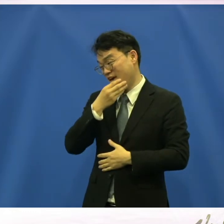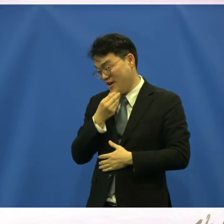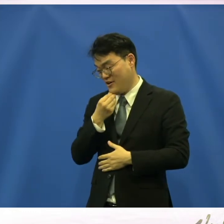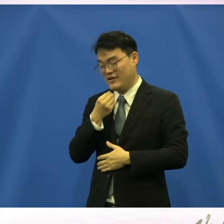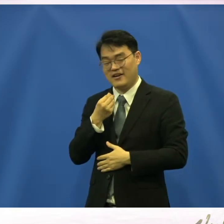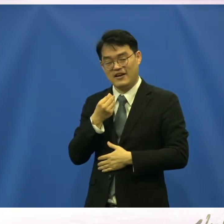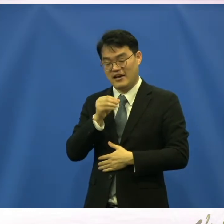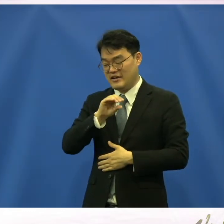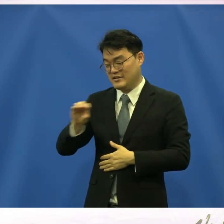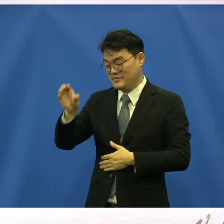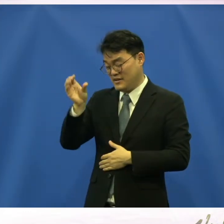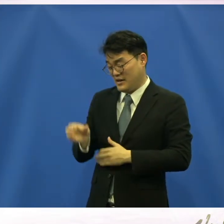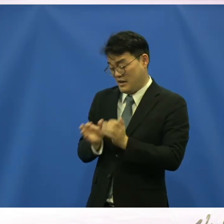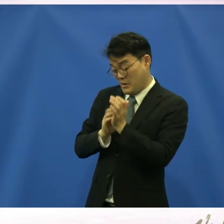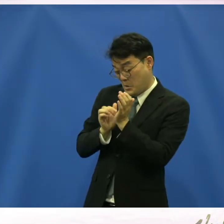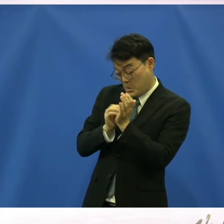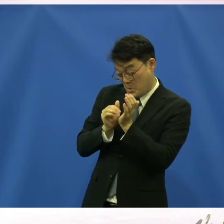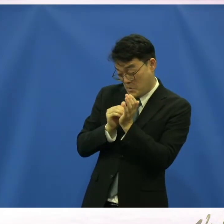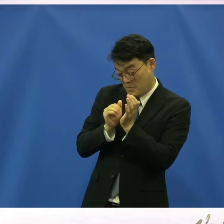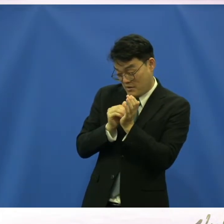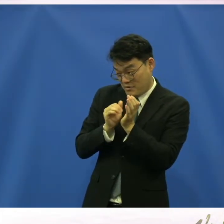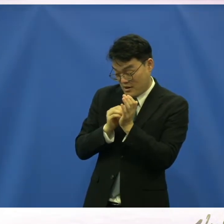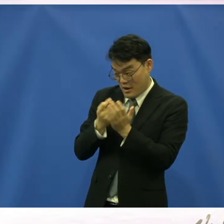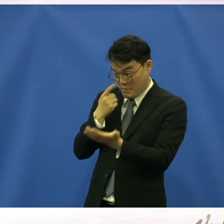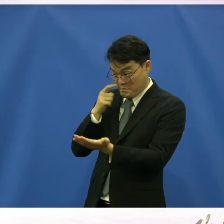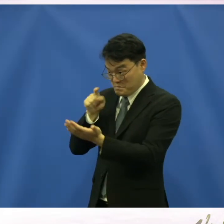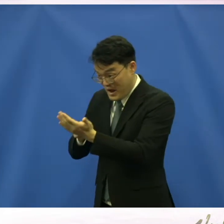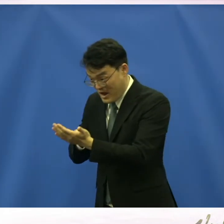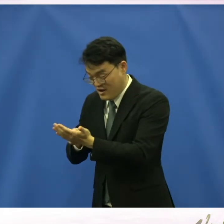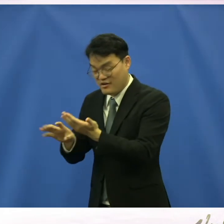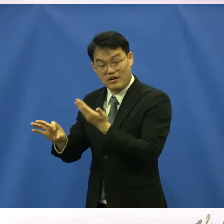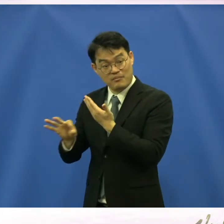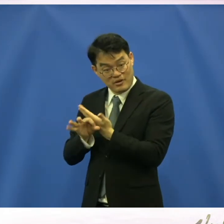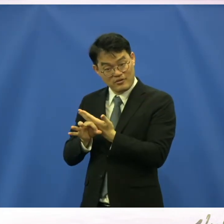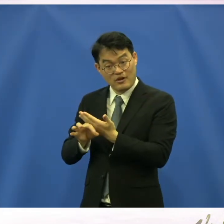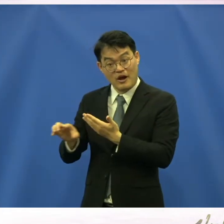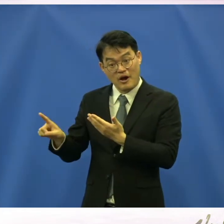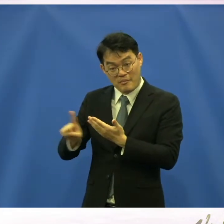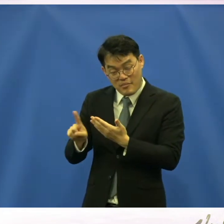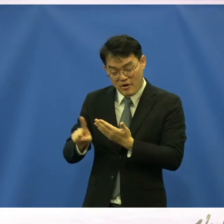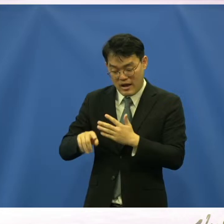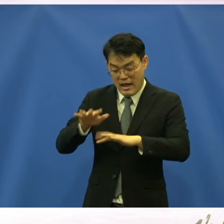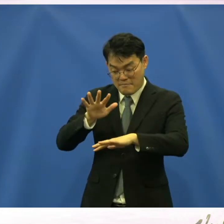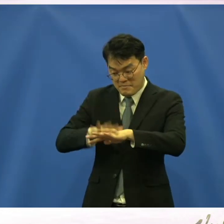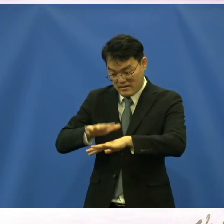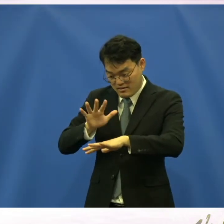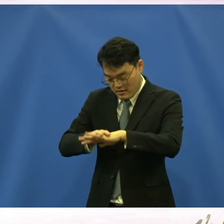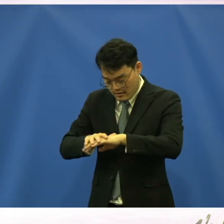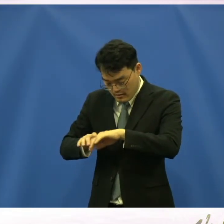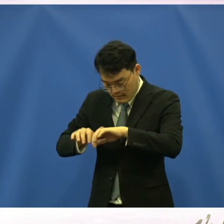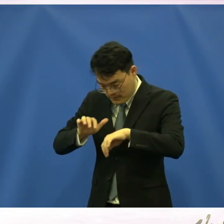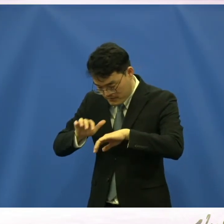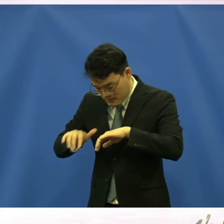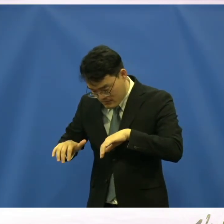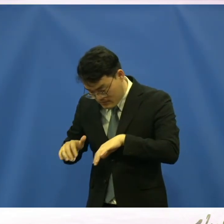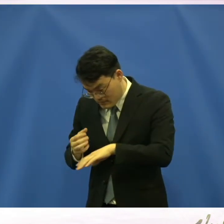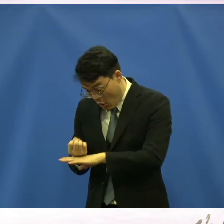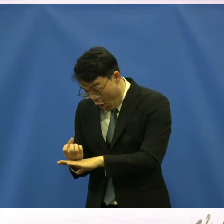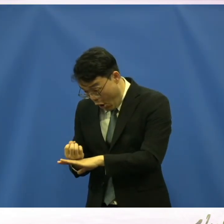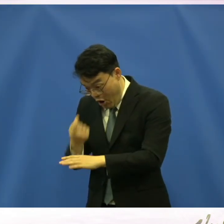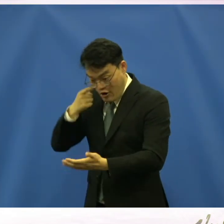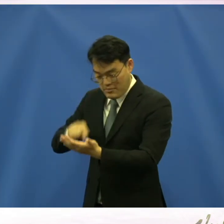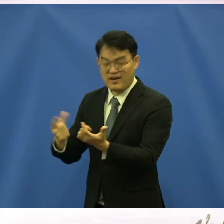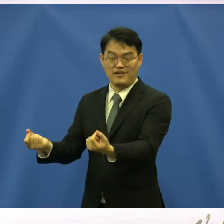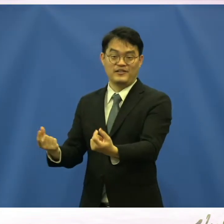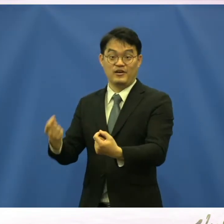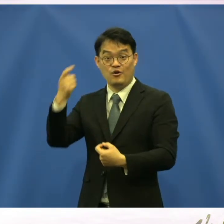십자가의 비밀을 발견한 사람은 마치 밭의 부활을 발견한 어떤 사람과 같아요. 너무 기뻐서 자신의 모든 소유를 팔아